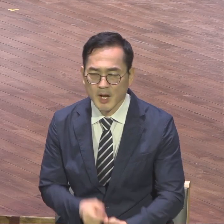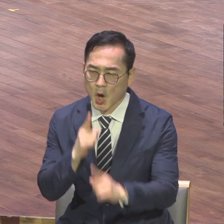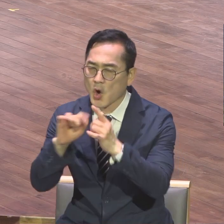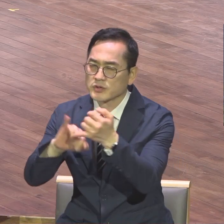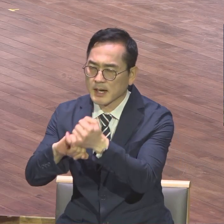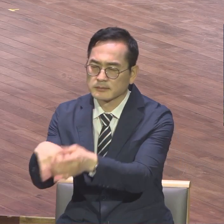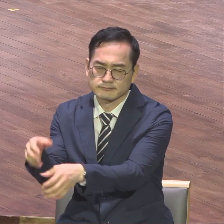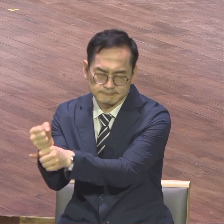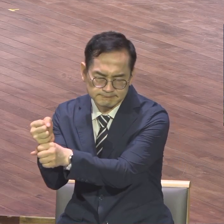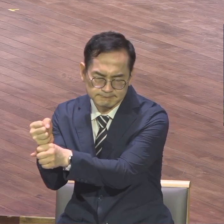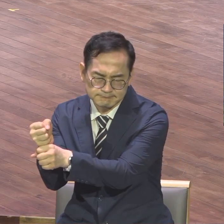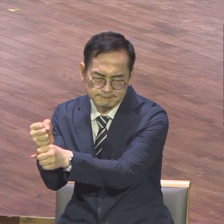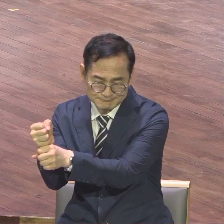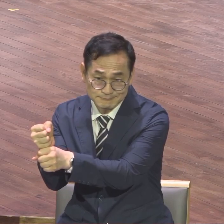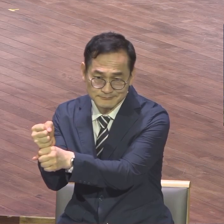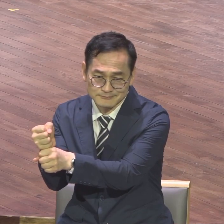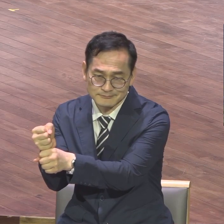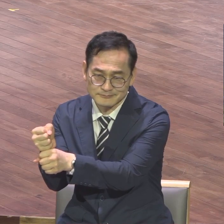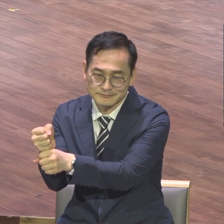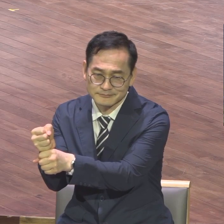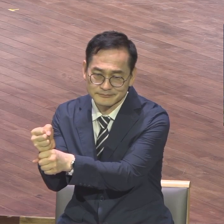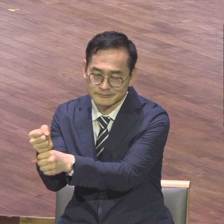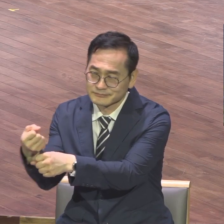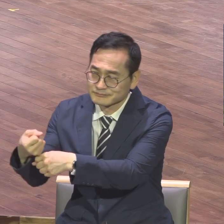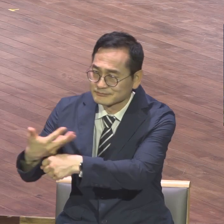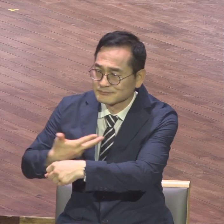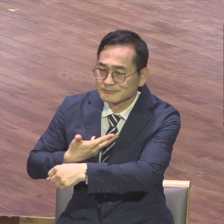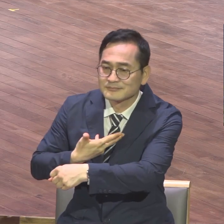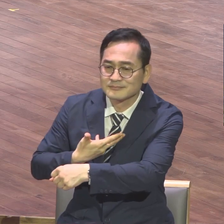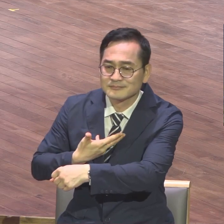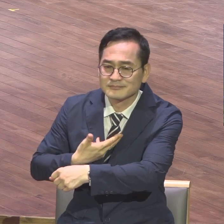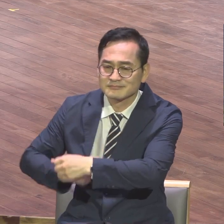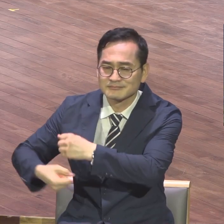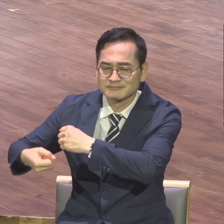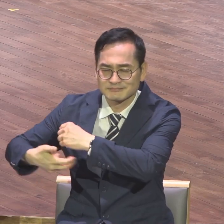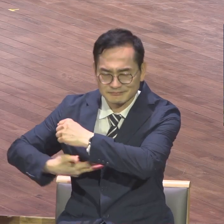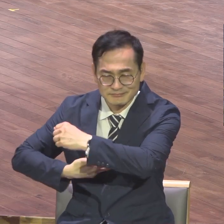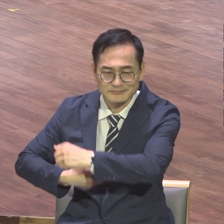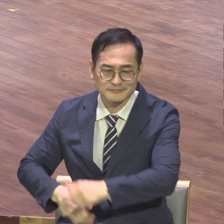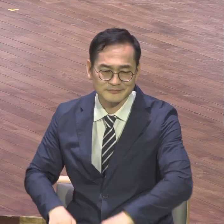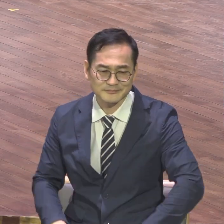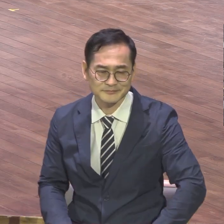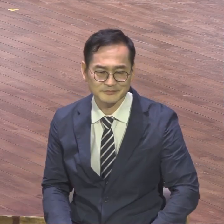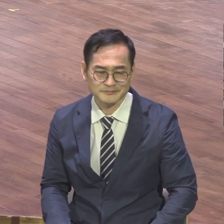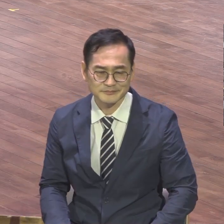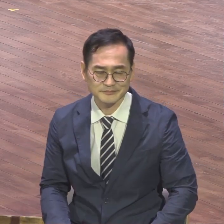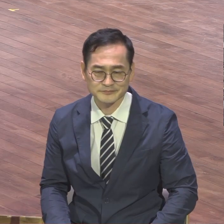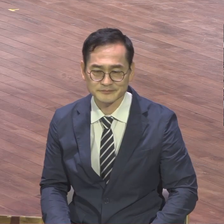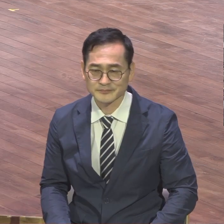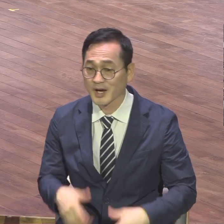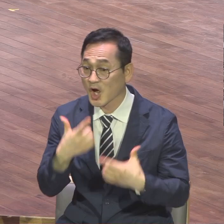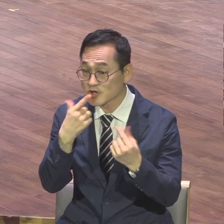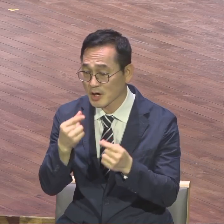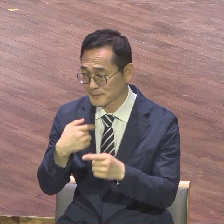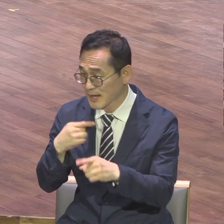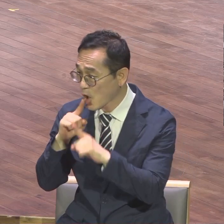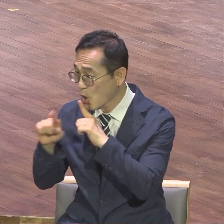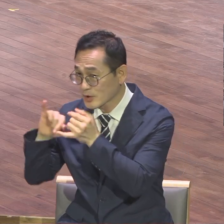언약전들 이 렘도 대회를 뭐 행사했다 뭐 했다 중요한 게 아니에요. 내가 정말 우리 자녀에게 언약전들 하고